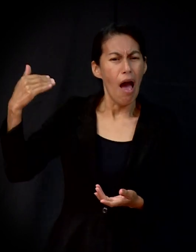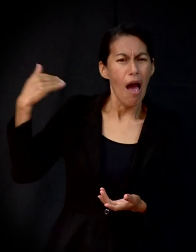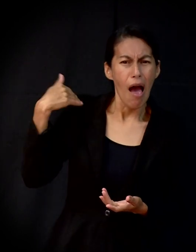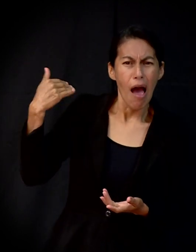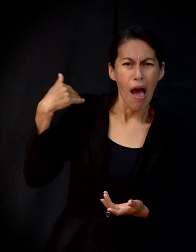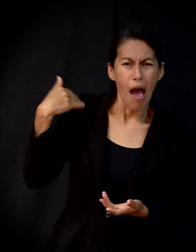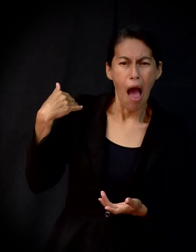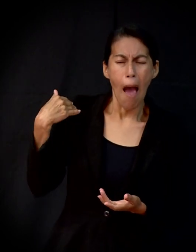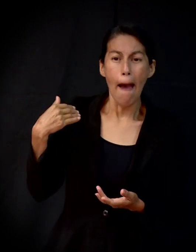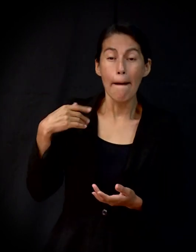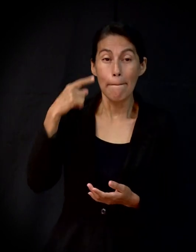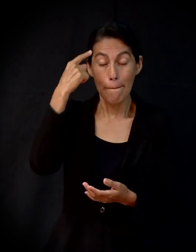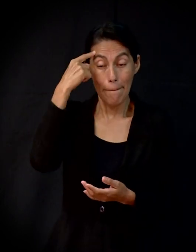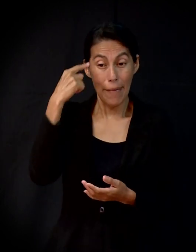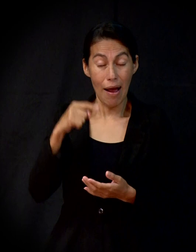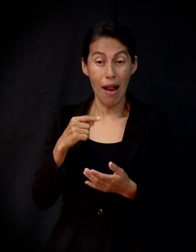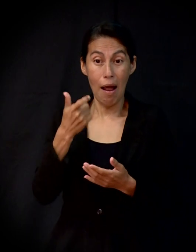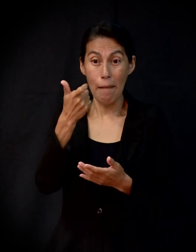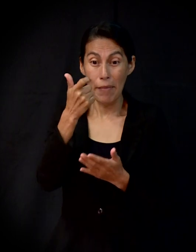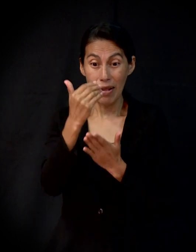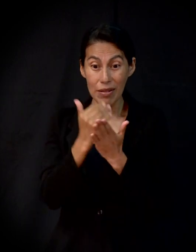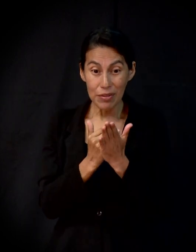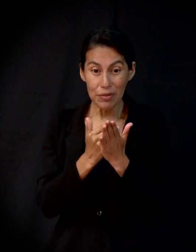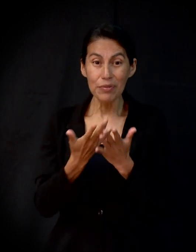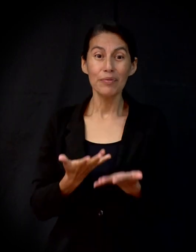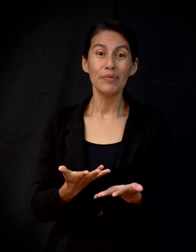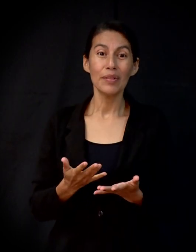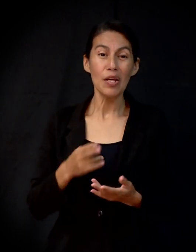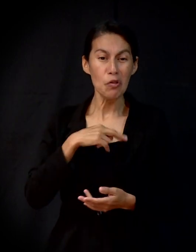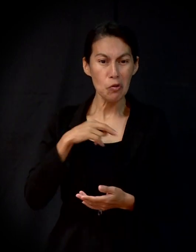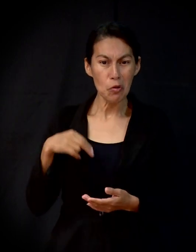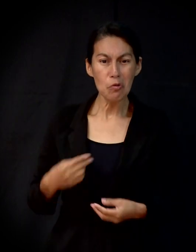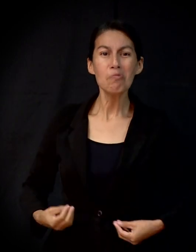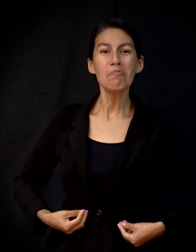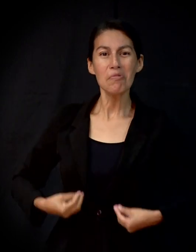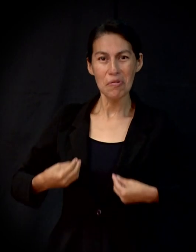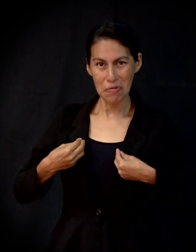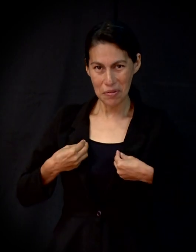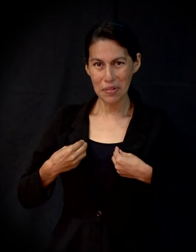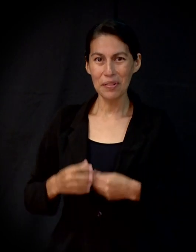hombre para que bajara el peso de la renta y pudiéramos vivir ahí.